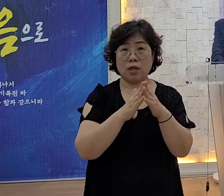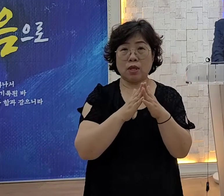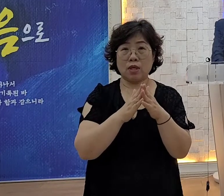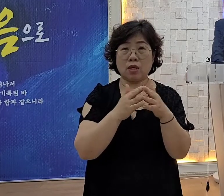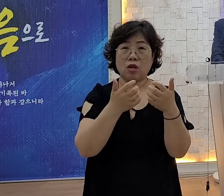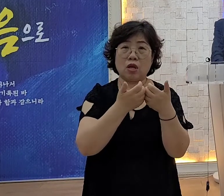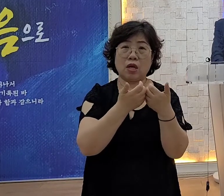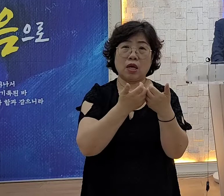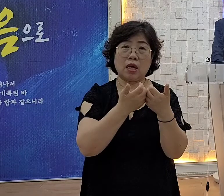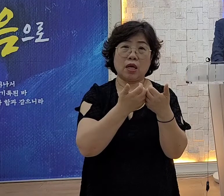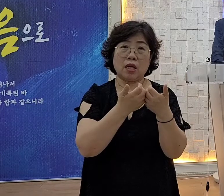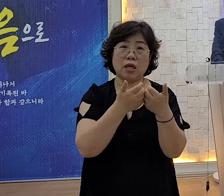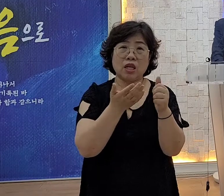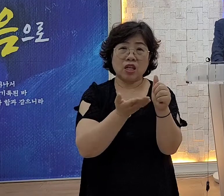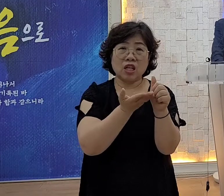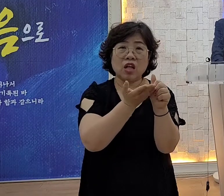길린